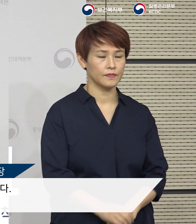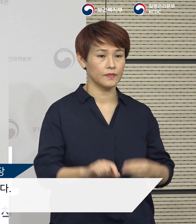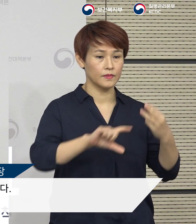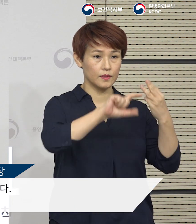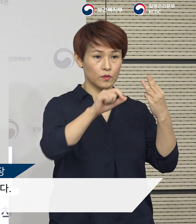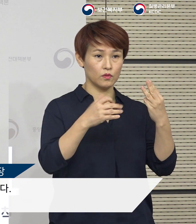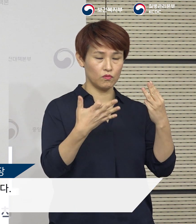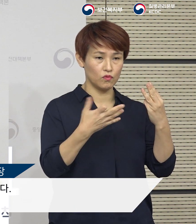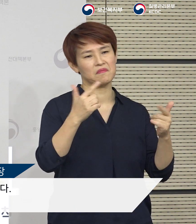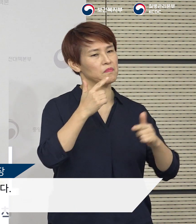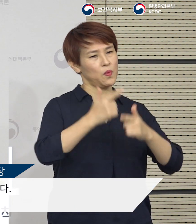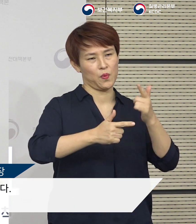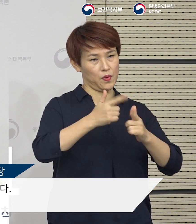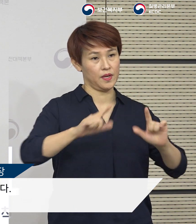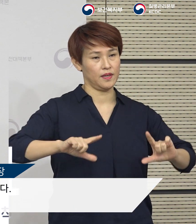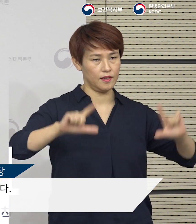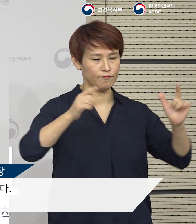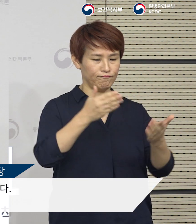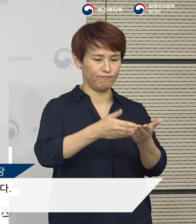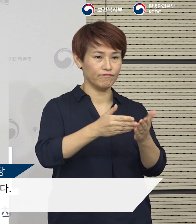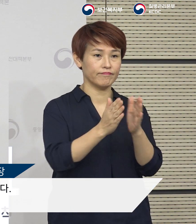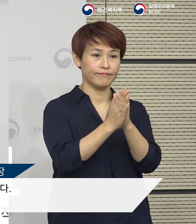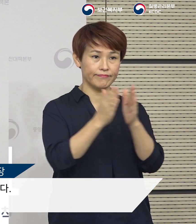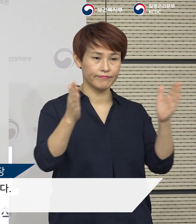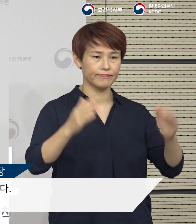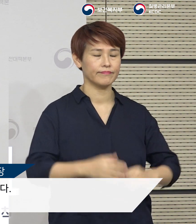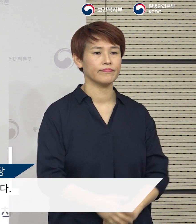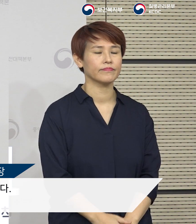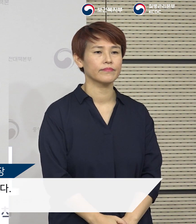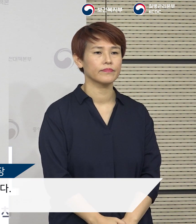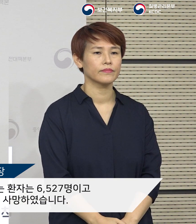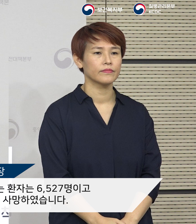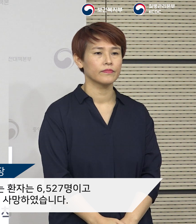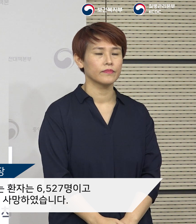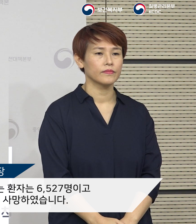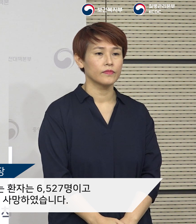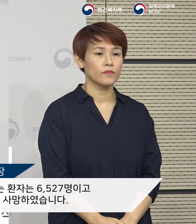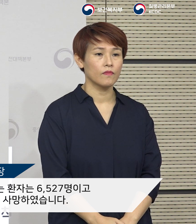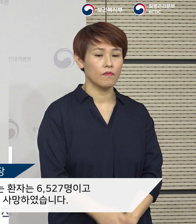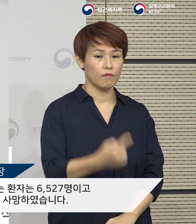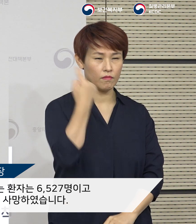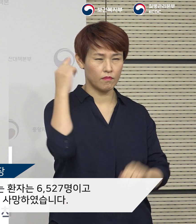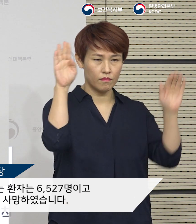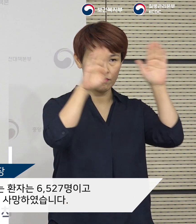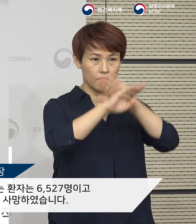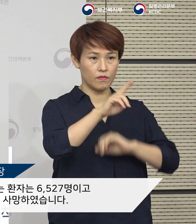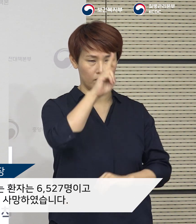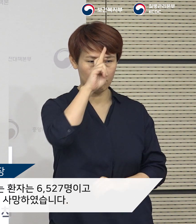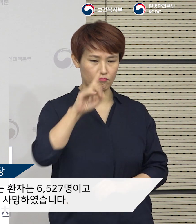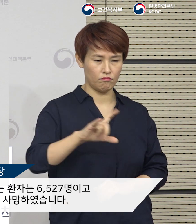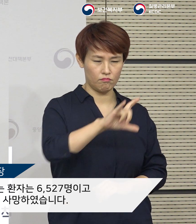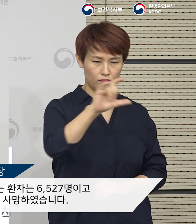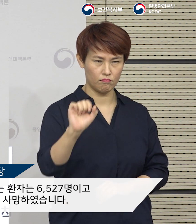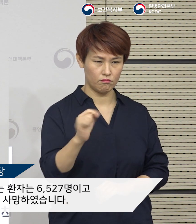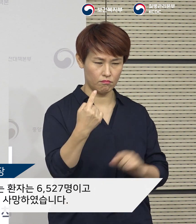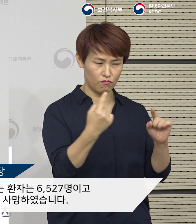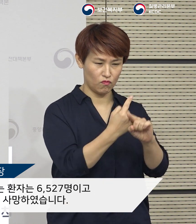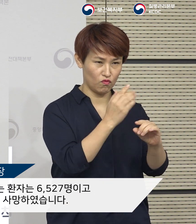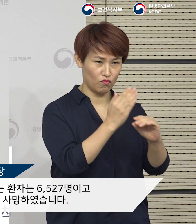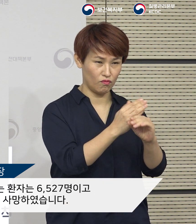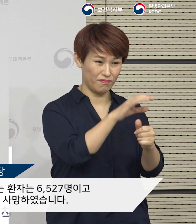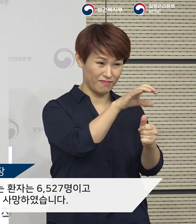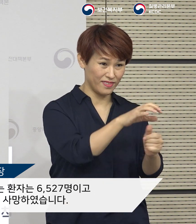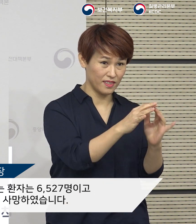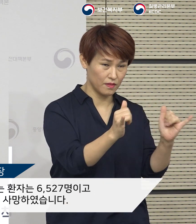3월 19일 목요일 정례 브리핑을 시작하겠습니다. 금일 오전 0시 기준 코로나19로 치료받고 있는